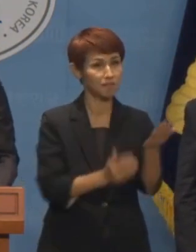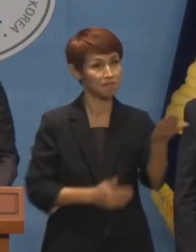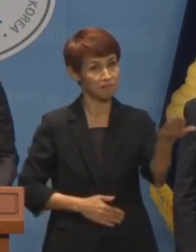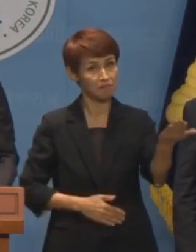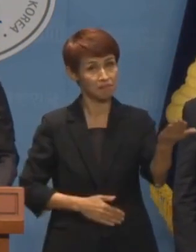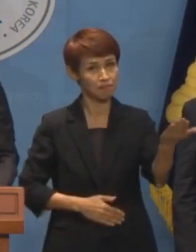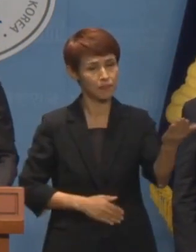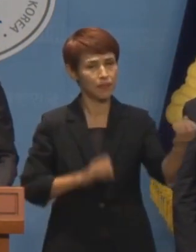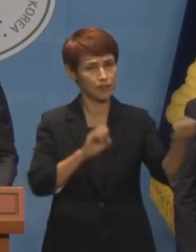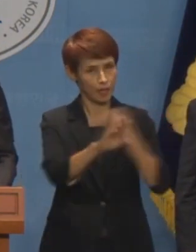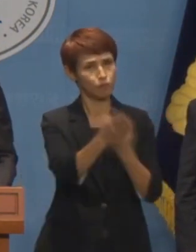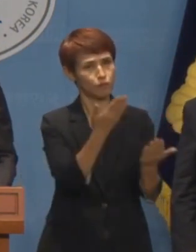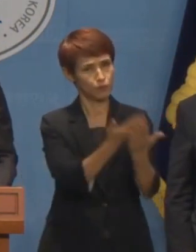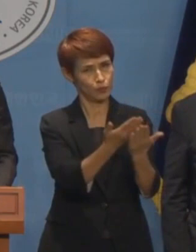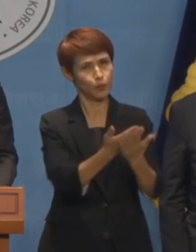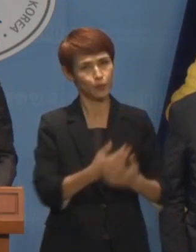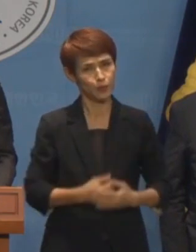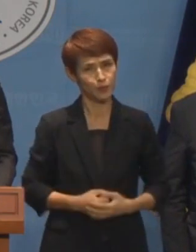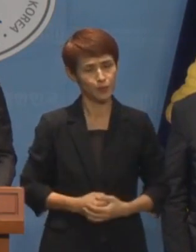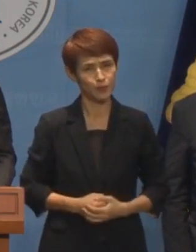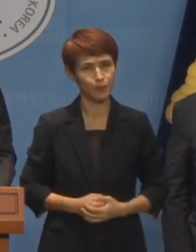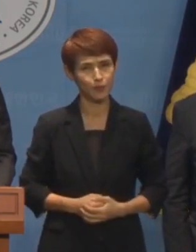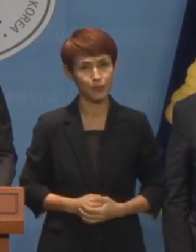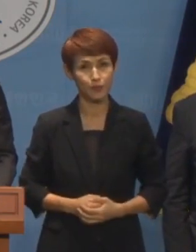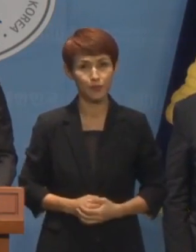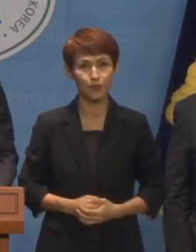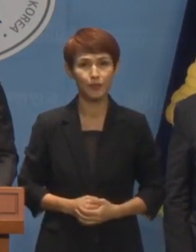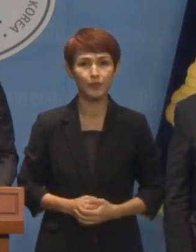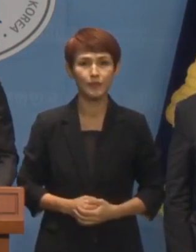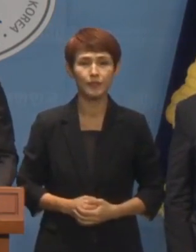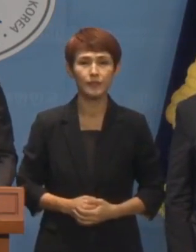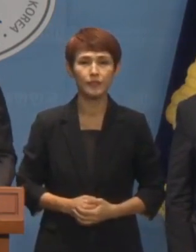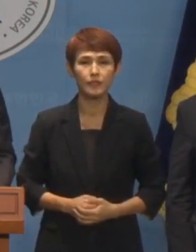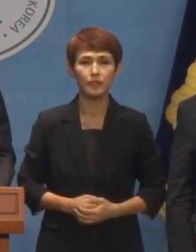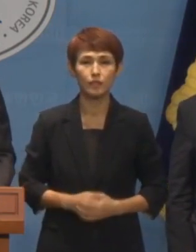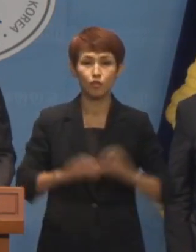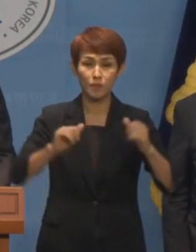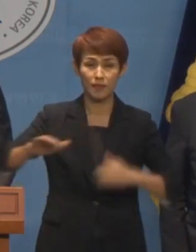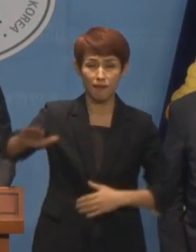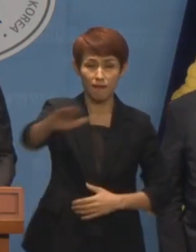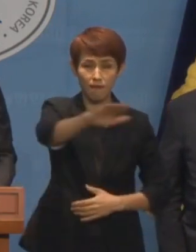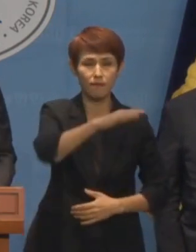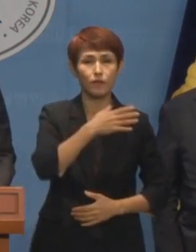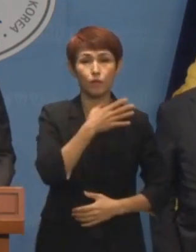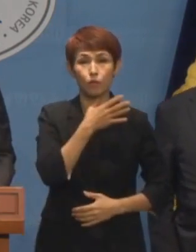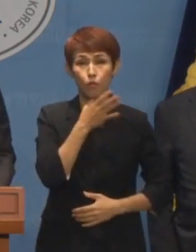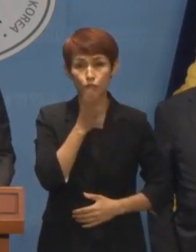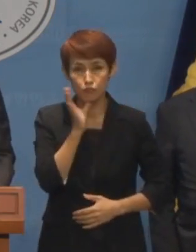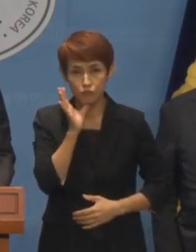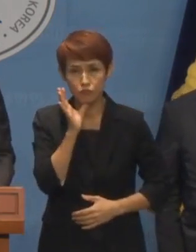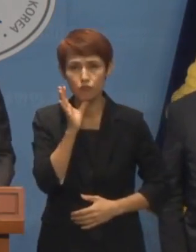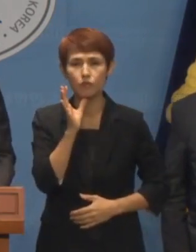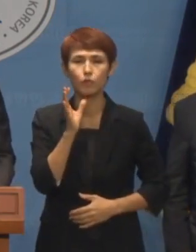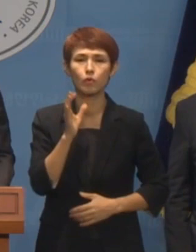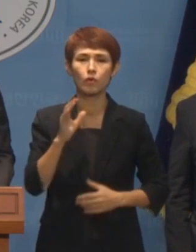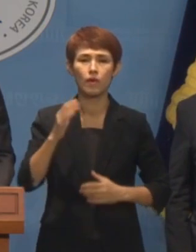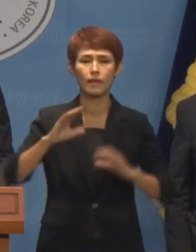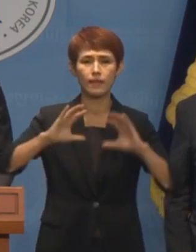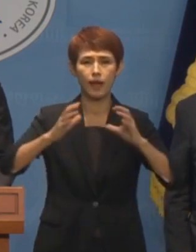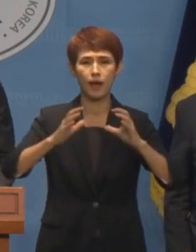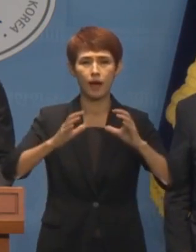더불어민주당께서 응답해 주실 차례입니다. 전 국민의 노후와 국가의 존망이